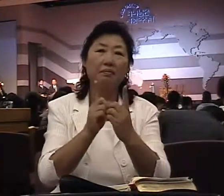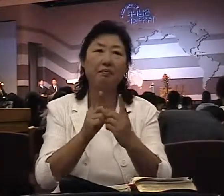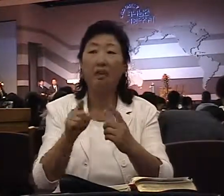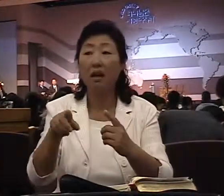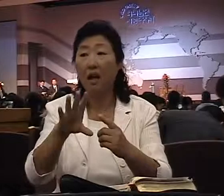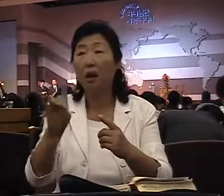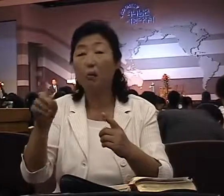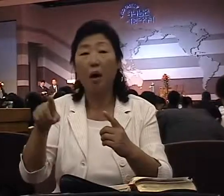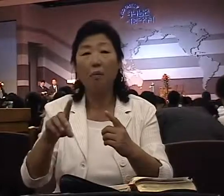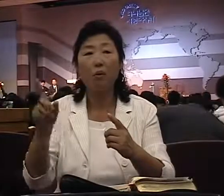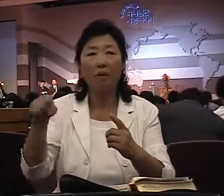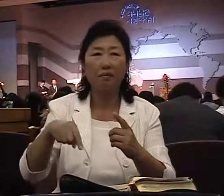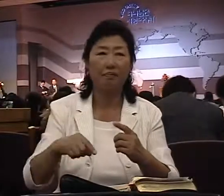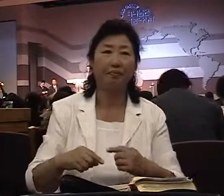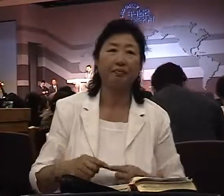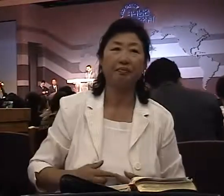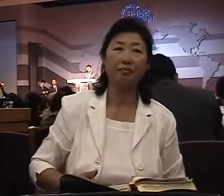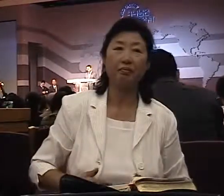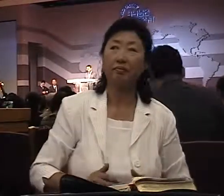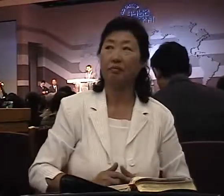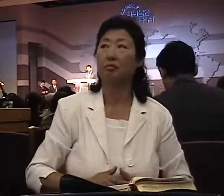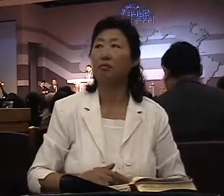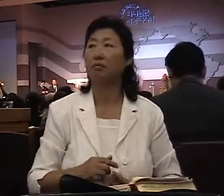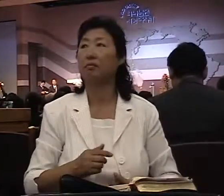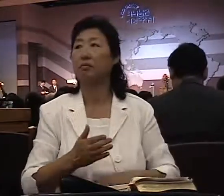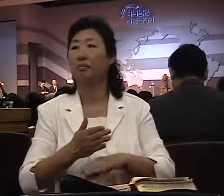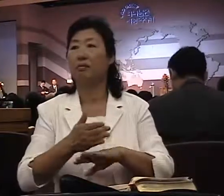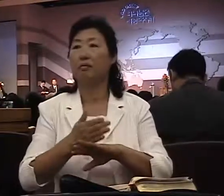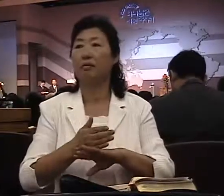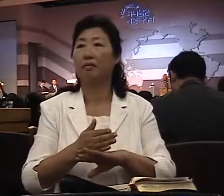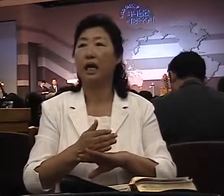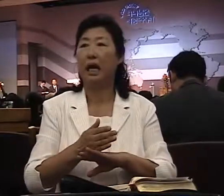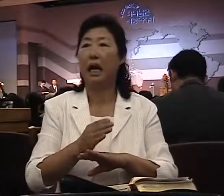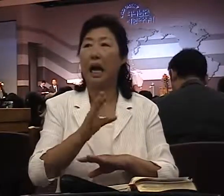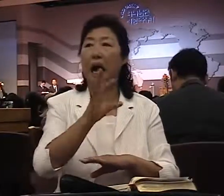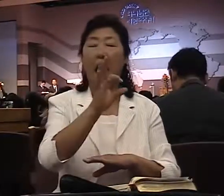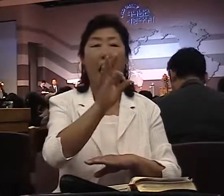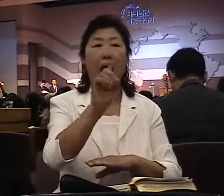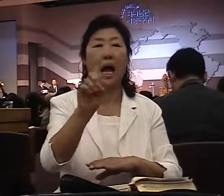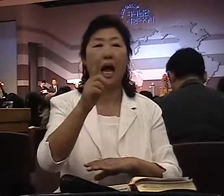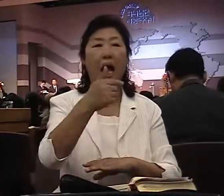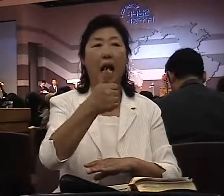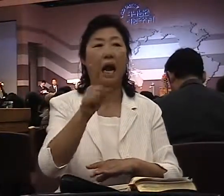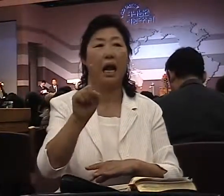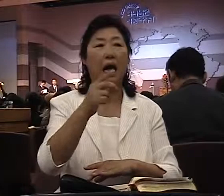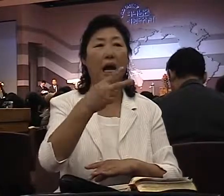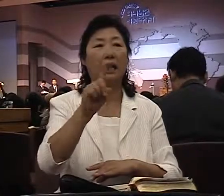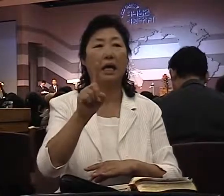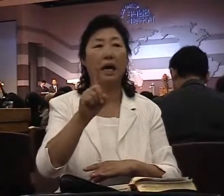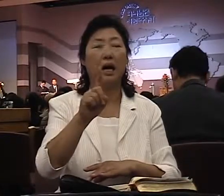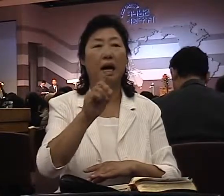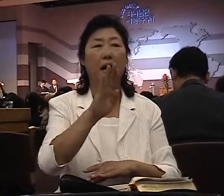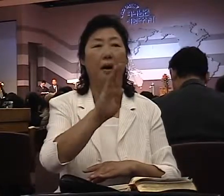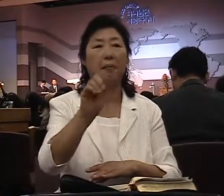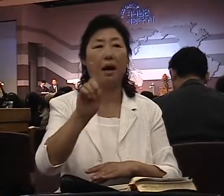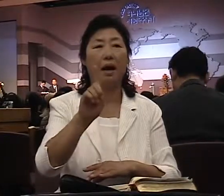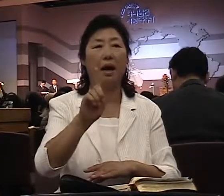7번 참조해 주시면 감사하겠습니다. 아나바다 사역팀에서 생활용품, 가전용품 도네이션